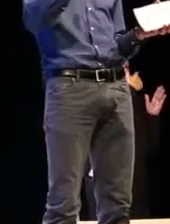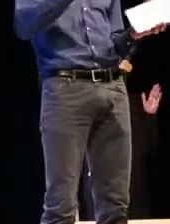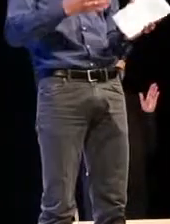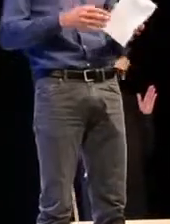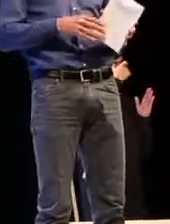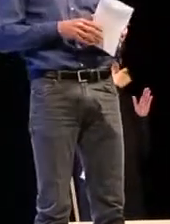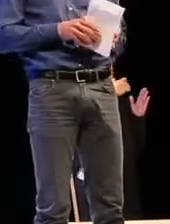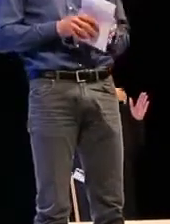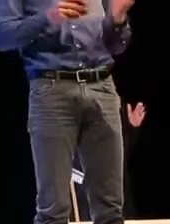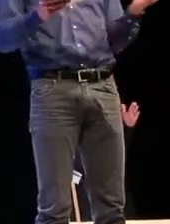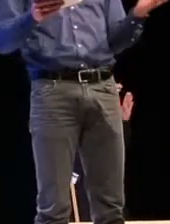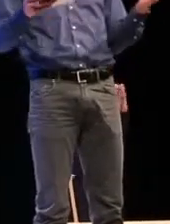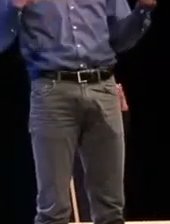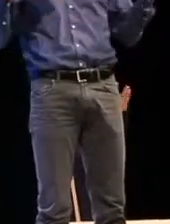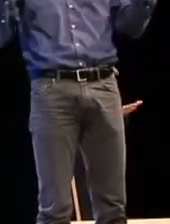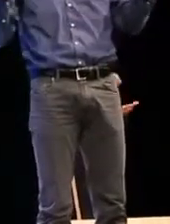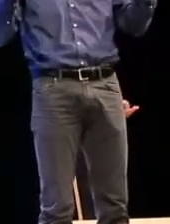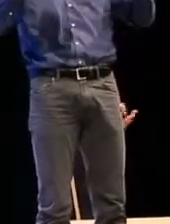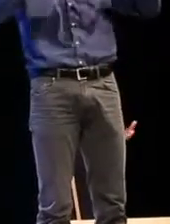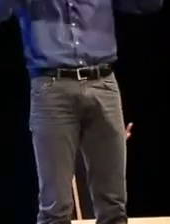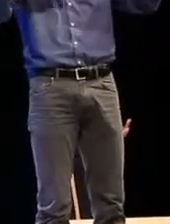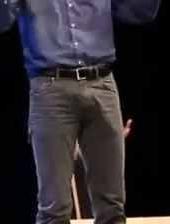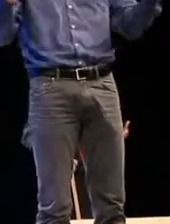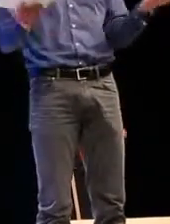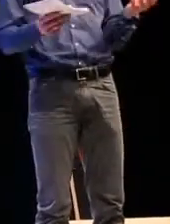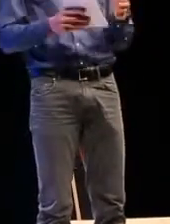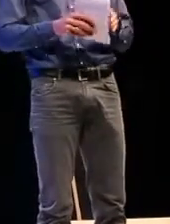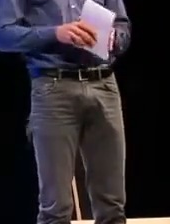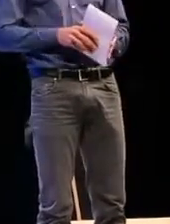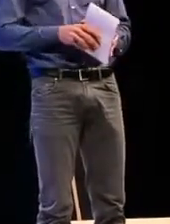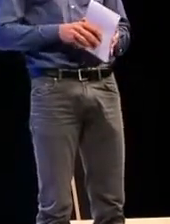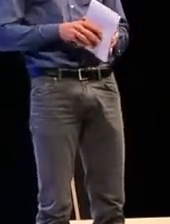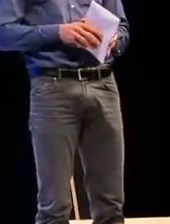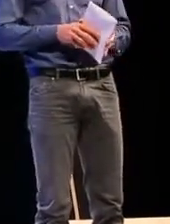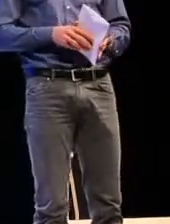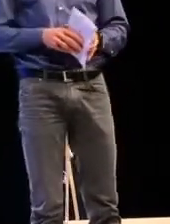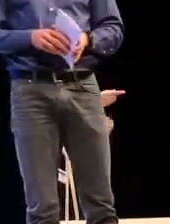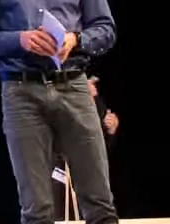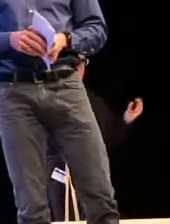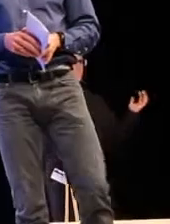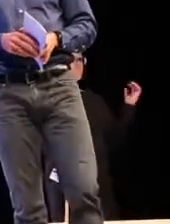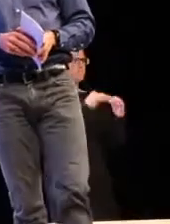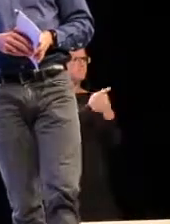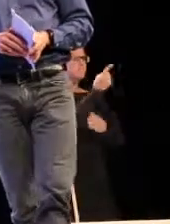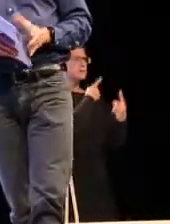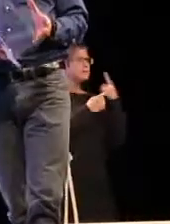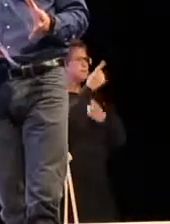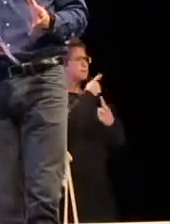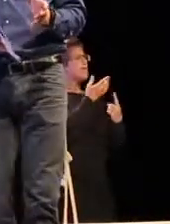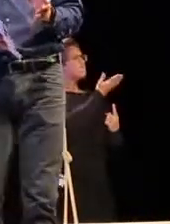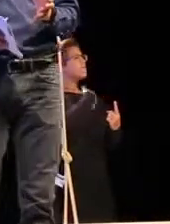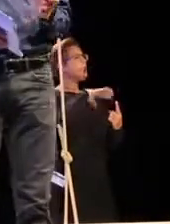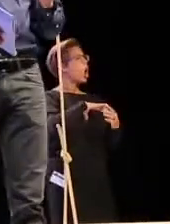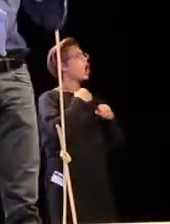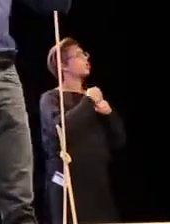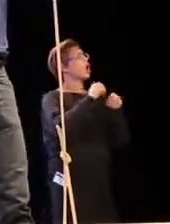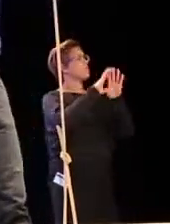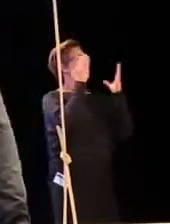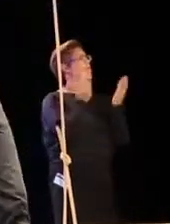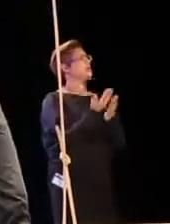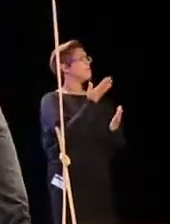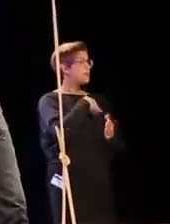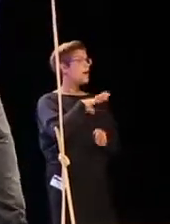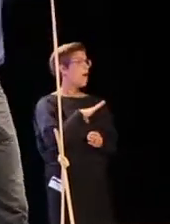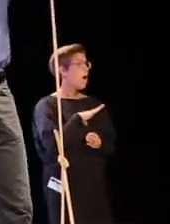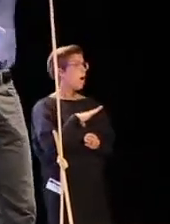träffas 3 gånger i år och prata om mänsklighetens framtid på en hållbar planet, på en hållbar planet. Och det är fantastiskt, för det innebär att vi